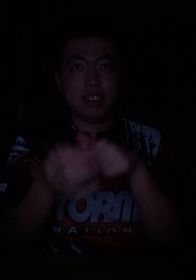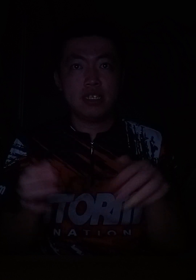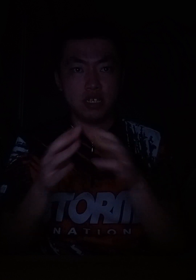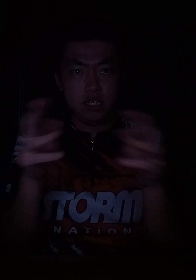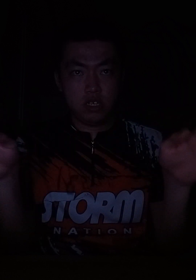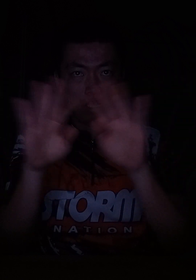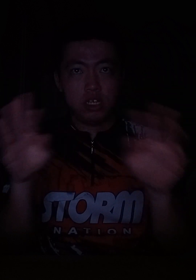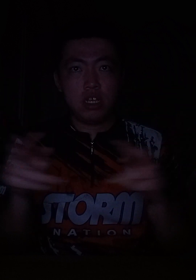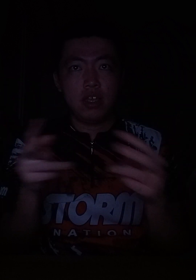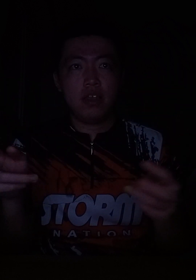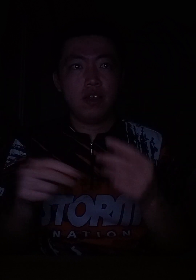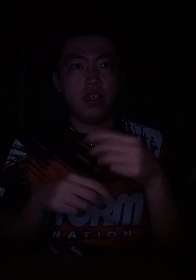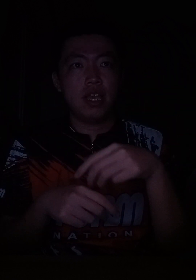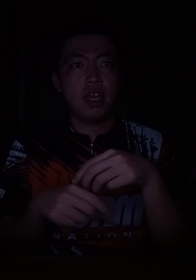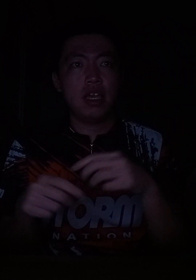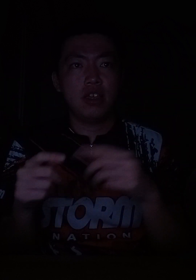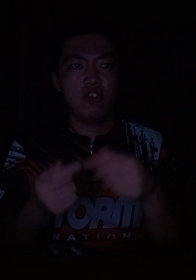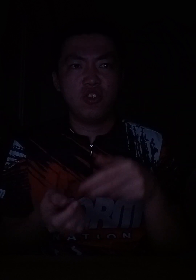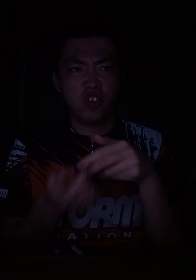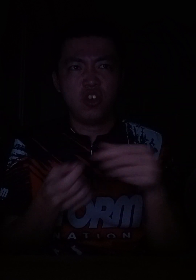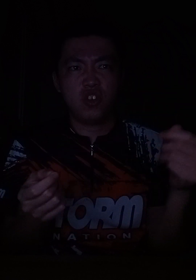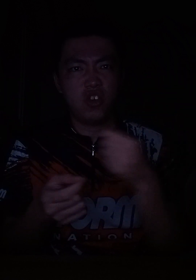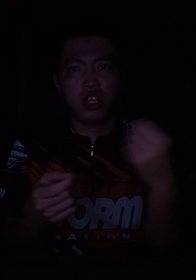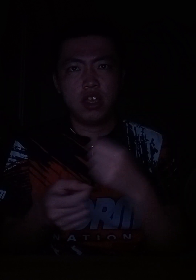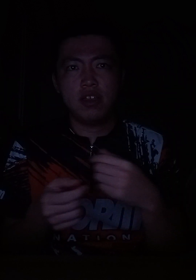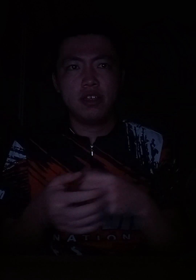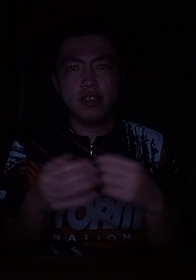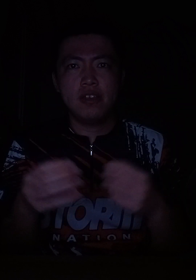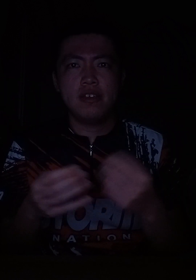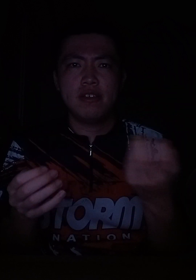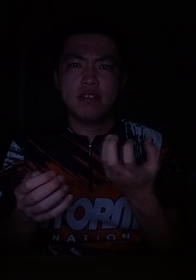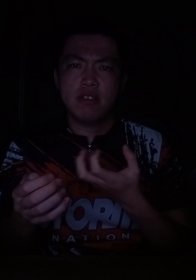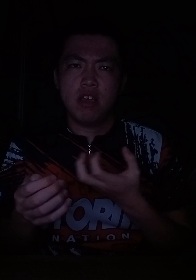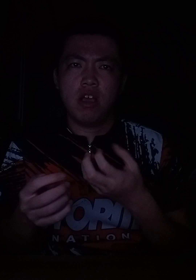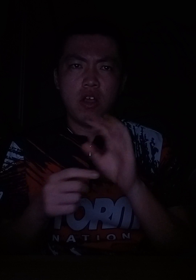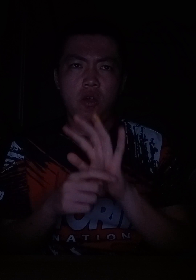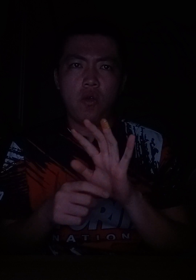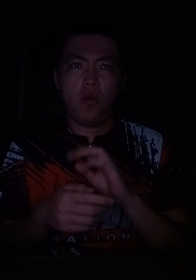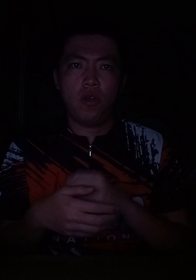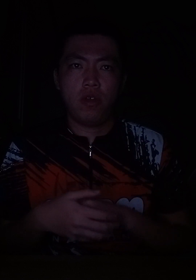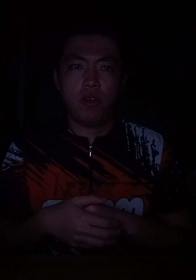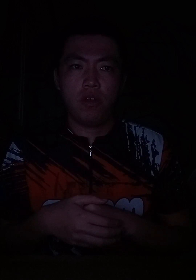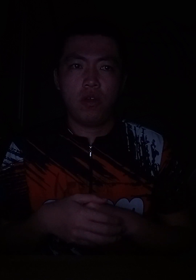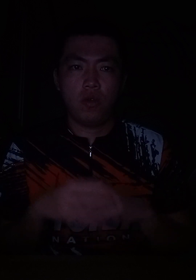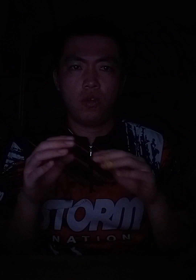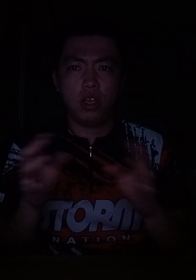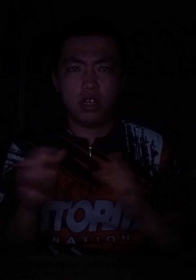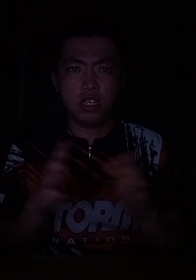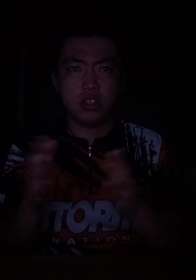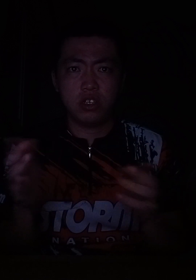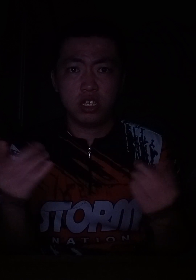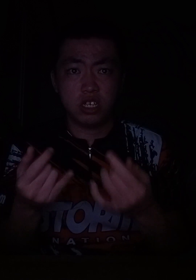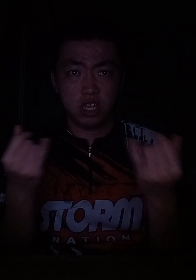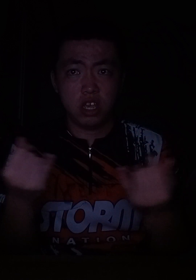열차 안에서 일어난 때 아닌 흉기 난동에 시민들은 불안에 떨어야 했습니다. 올 때까지는 이런 일이 있었구나